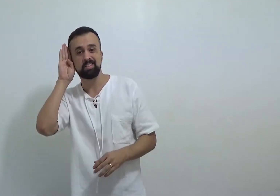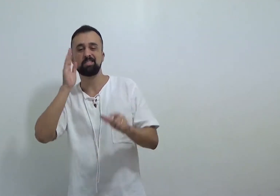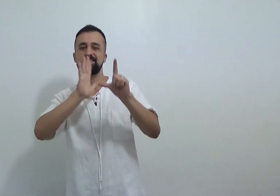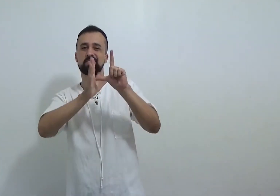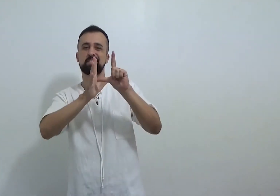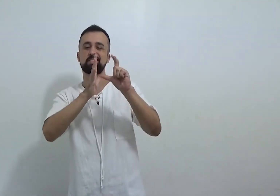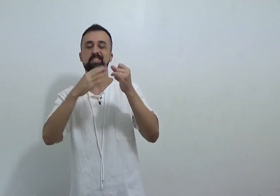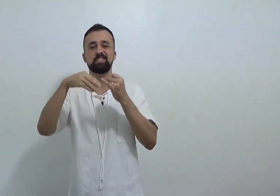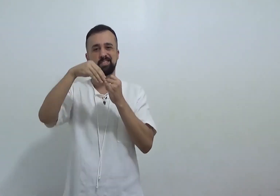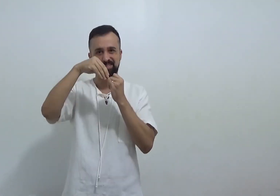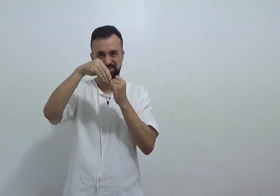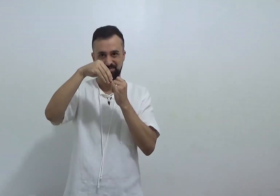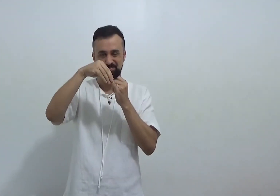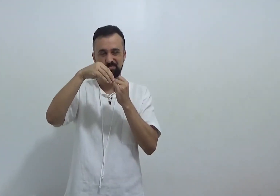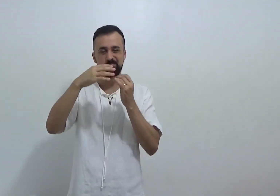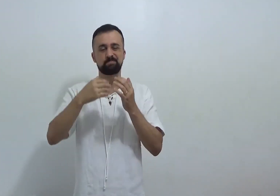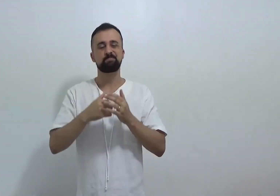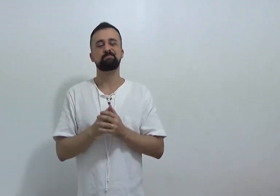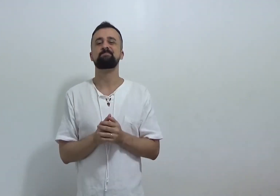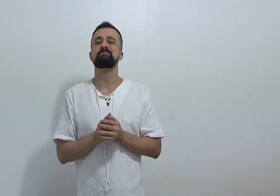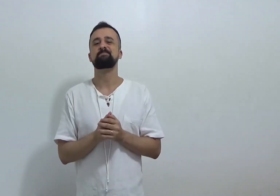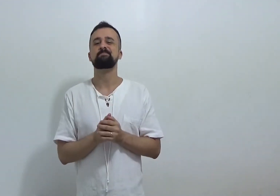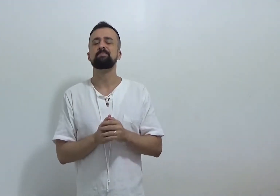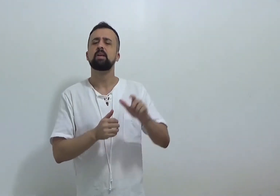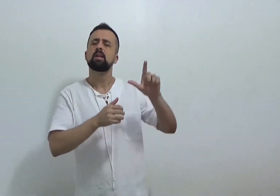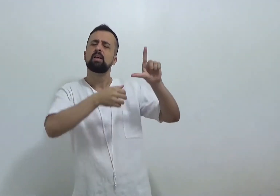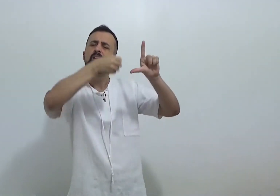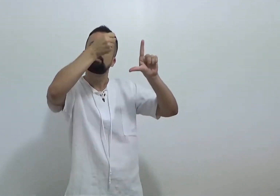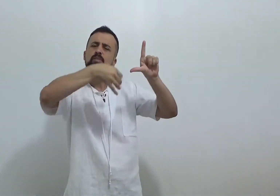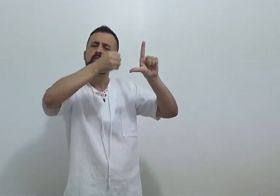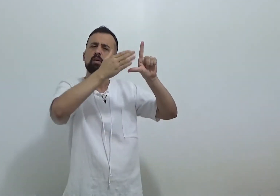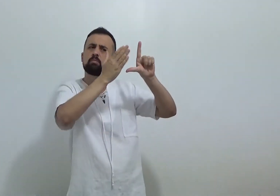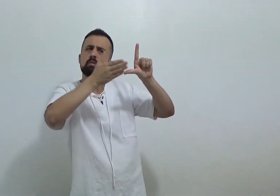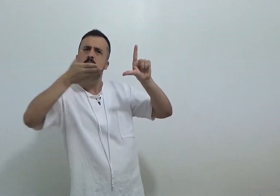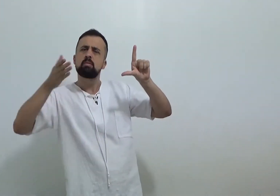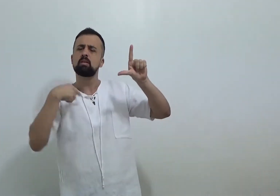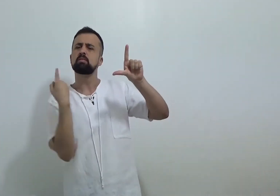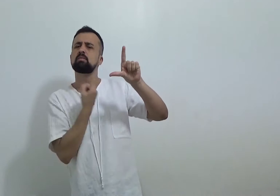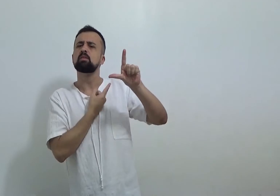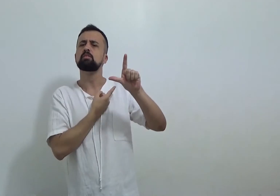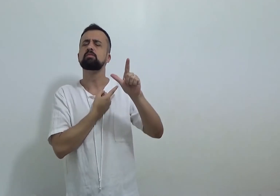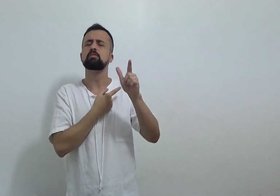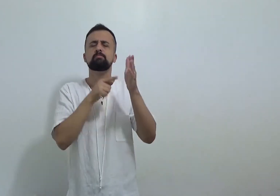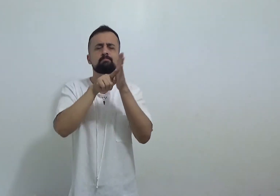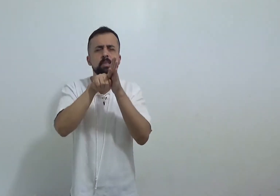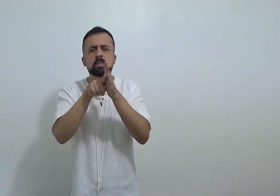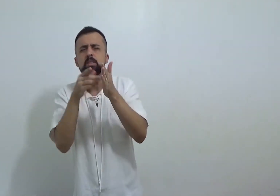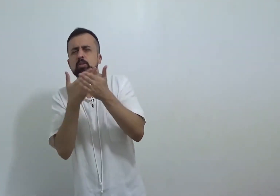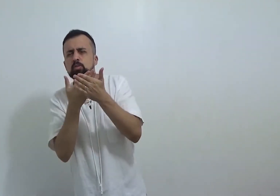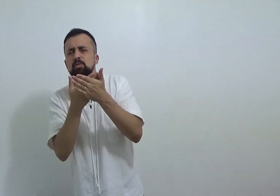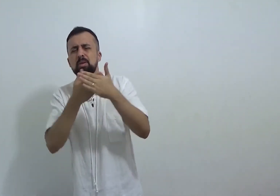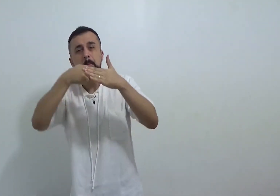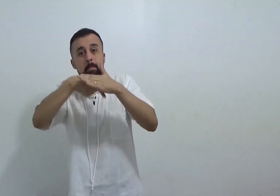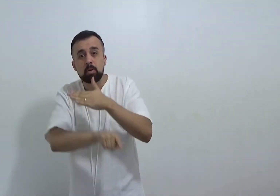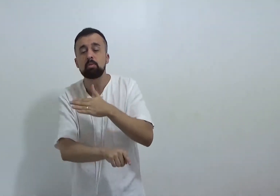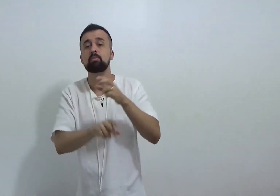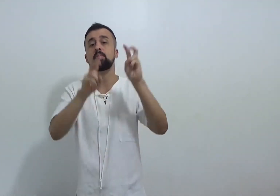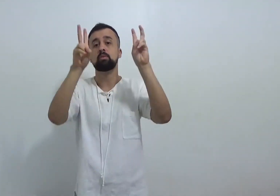Olá, acadêmicos e acadêmicas do Letras Libras e FNMG. Ao longo das videoaulas, falamos muito